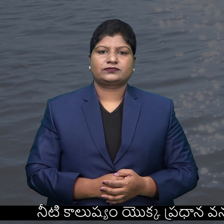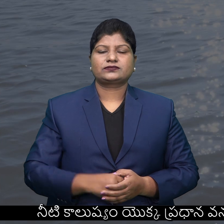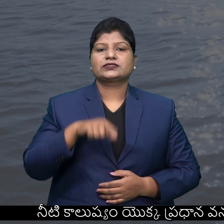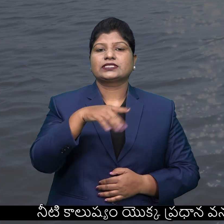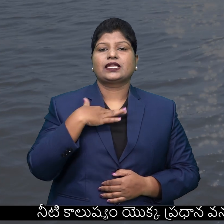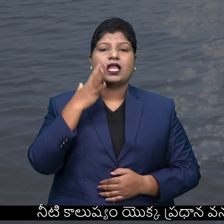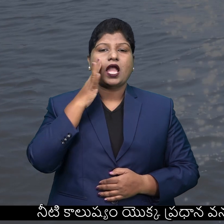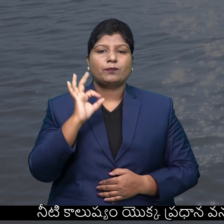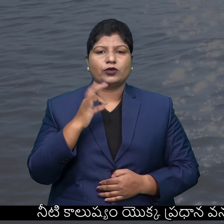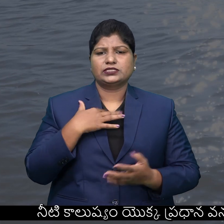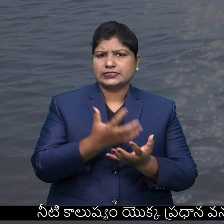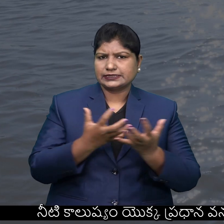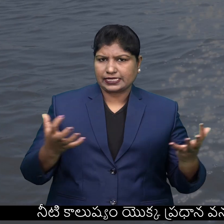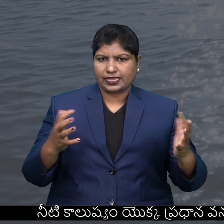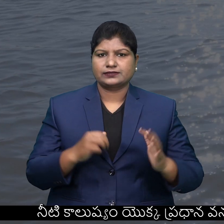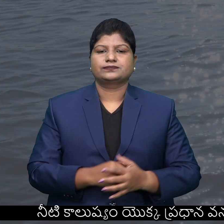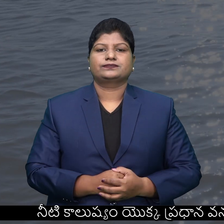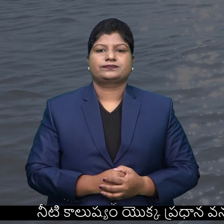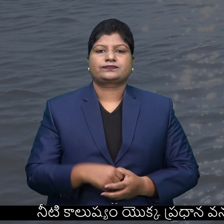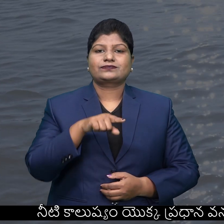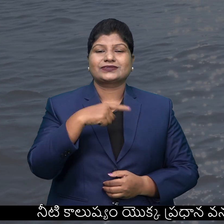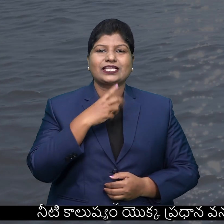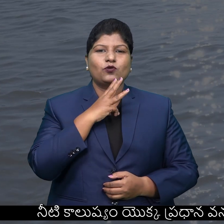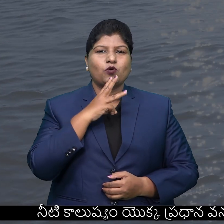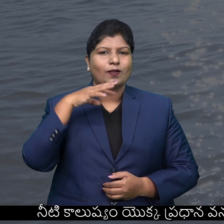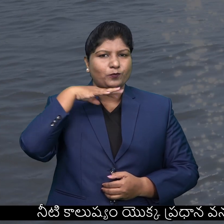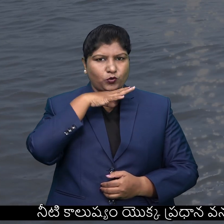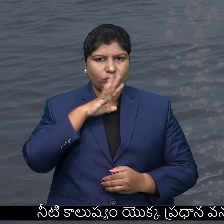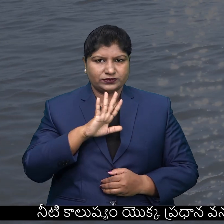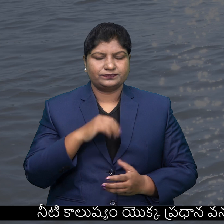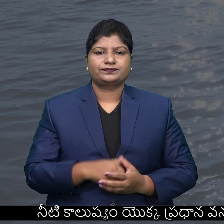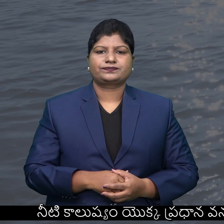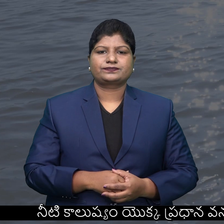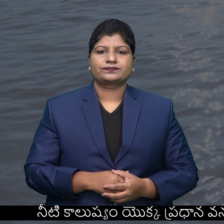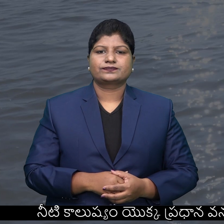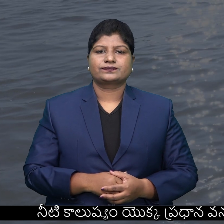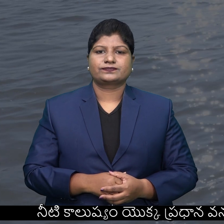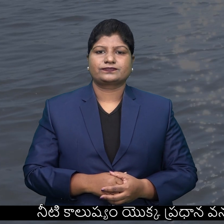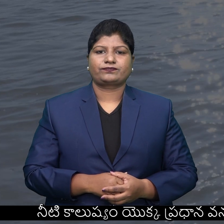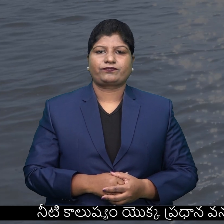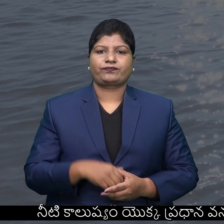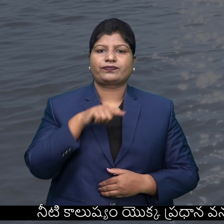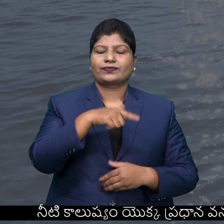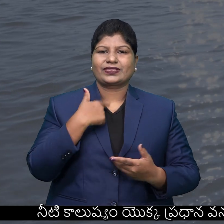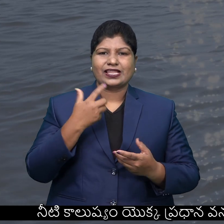నీటి కాలుష్యం యొక్క ప్రధాన వనరులు పరిశ్రమల నుండి వెలువడే వ్యర్థాలు.